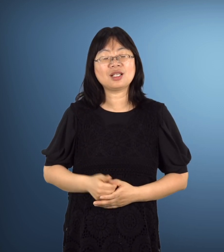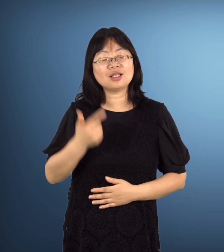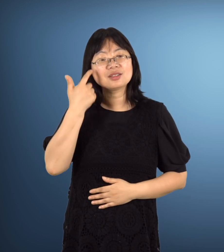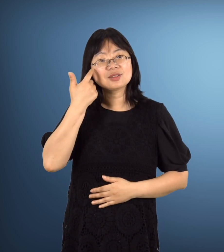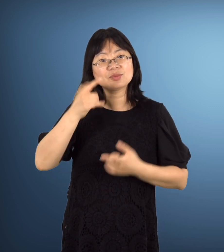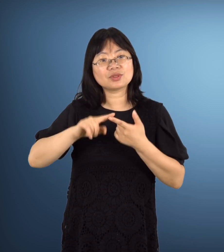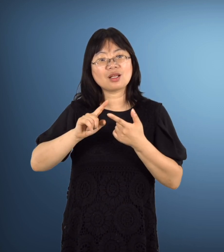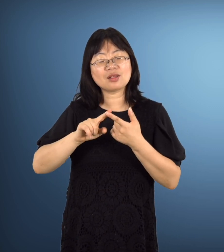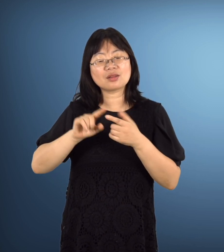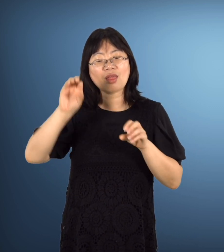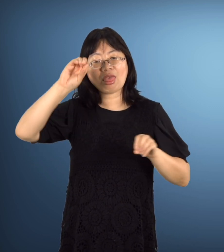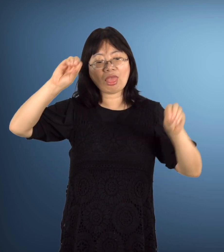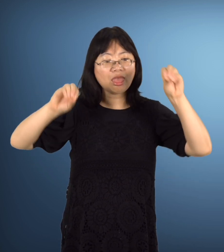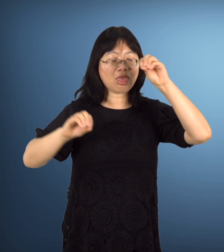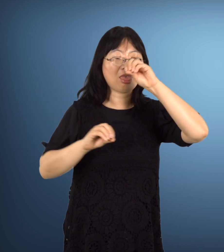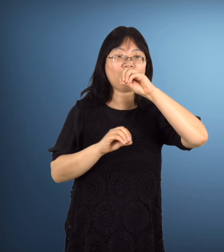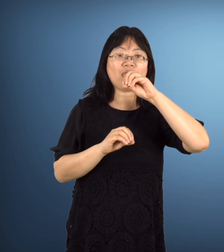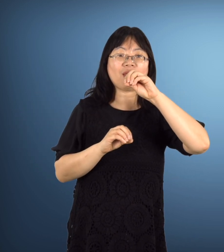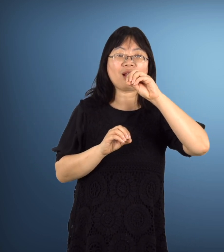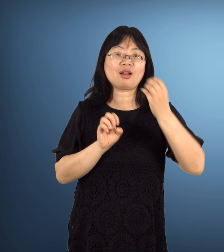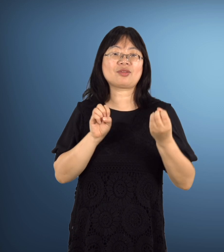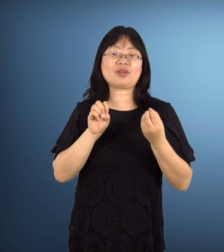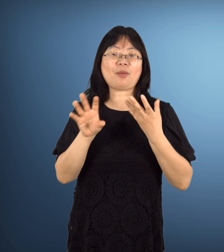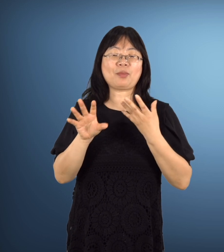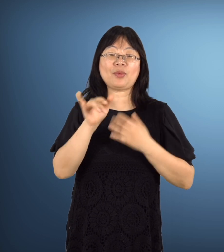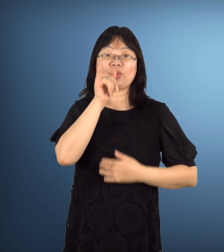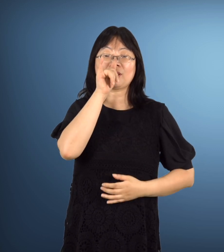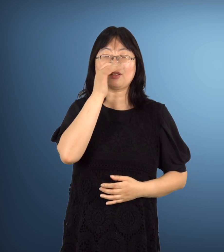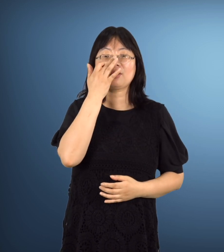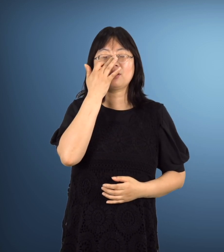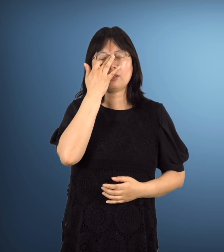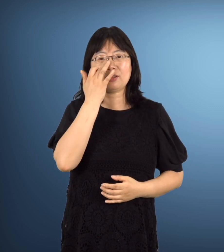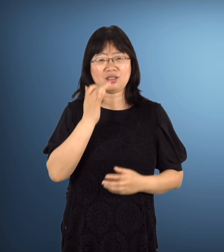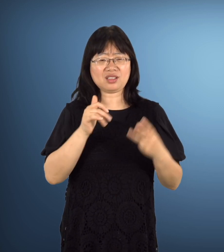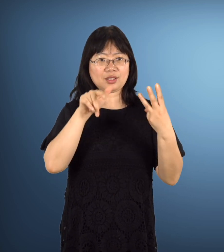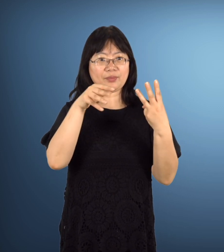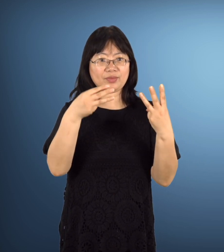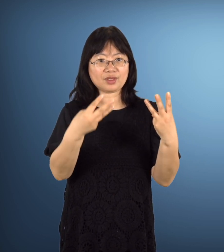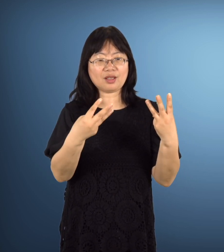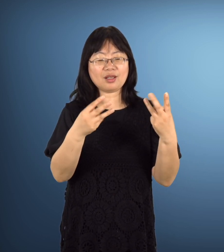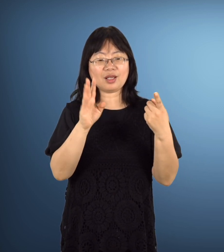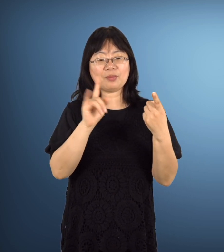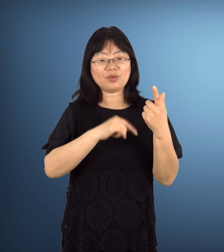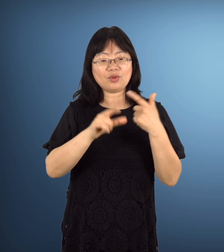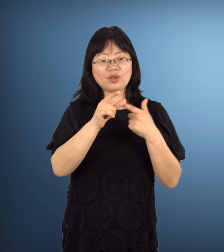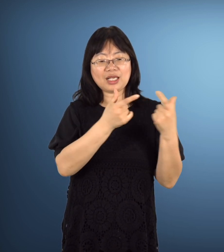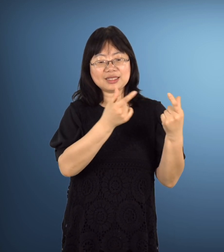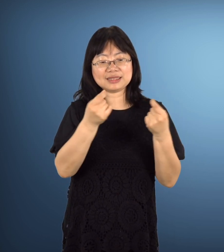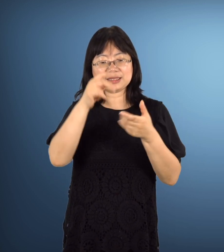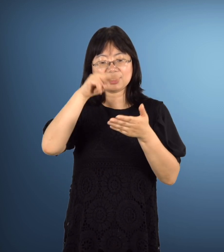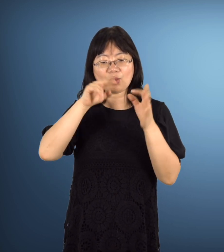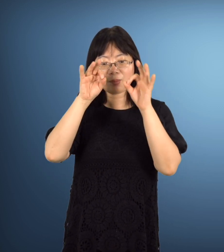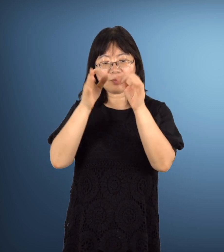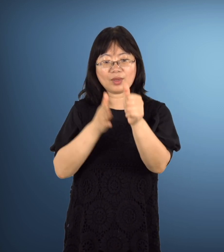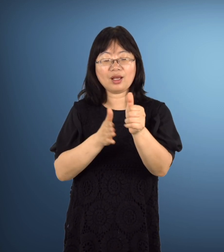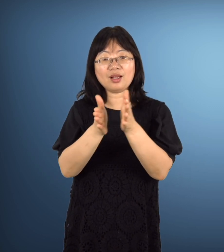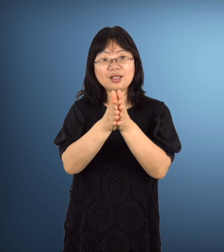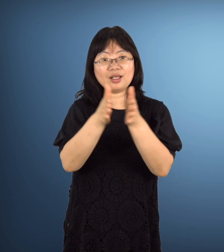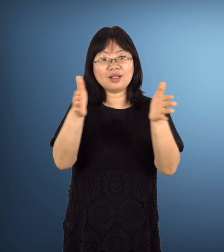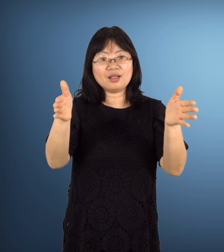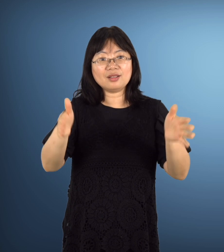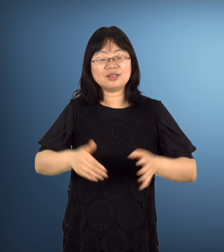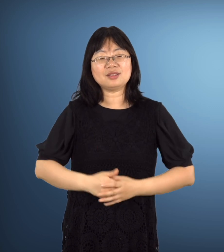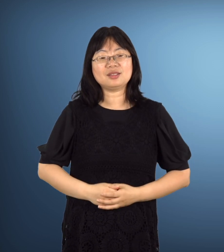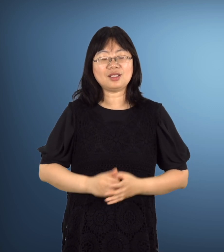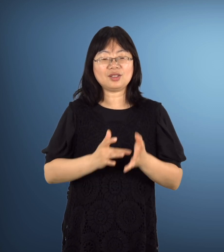질문 자체를 뒤집어 엎는 답변으로 대답을 하세요. 3절 한번 같이 읽어보십시다.